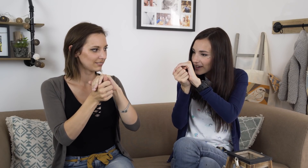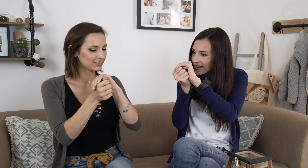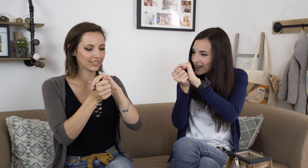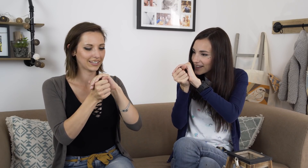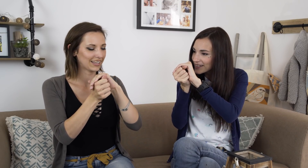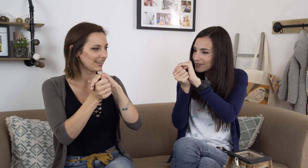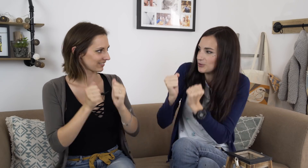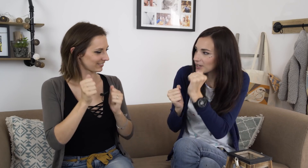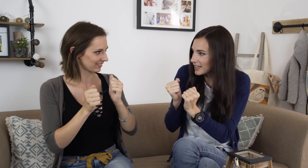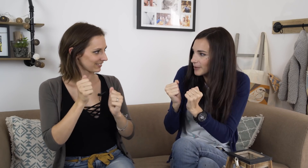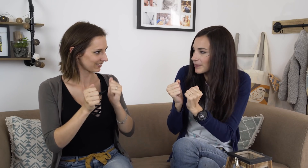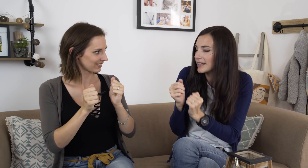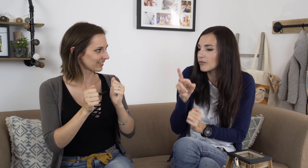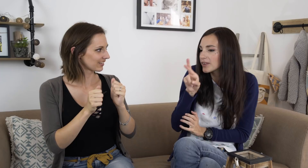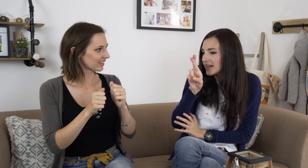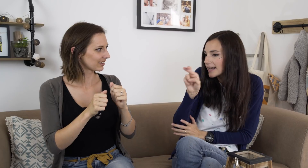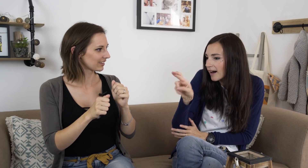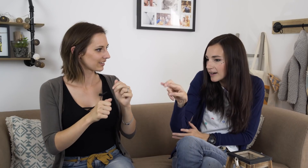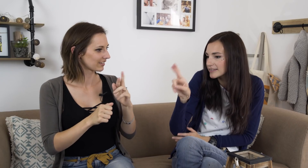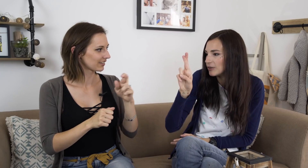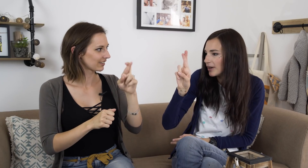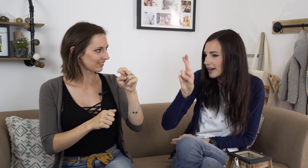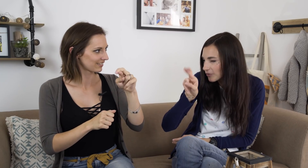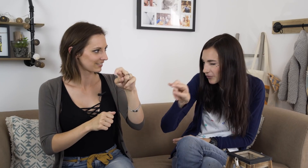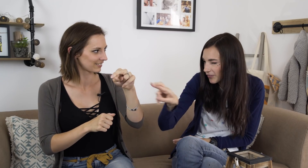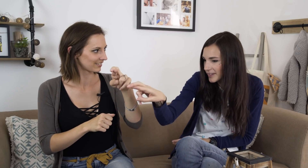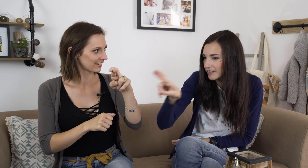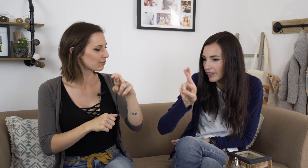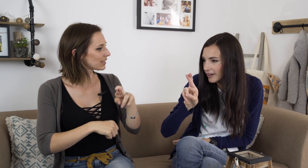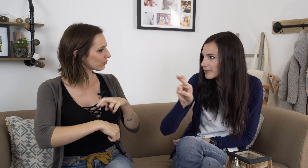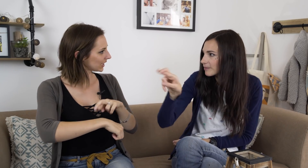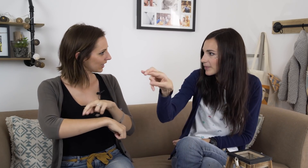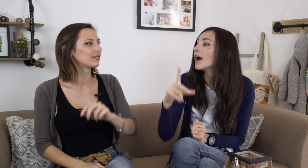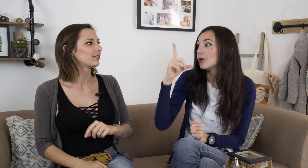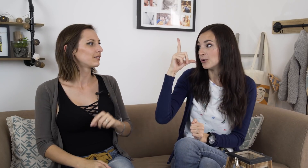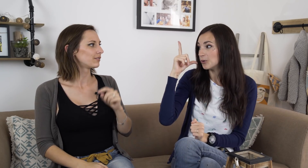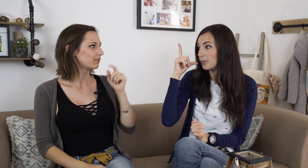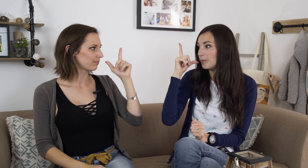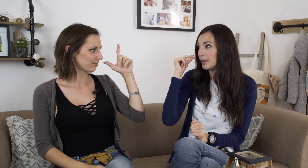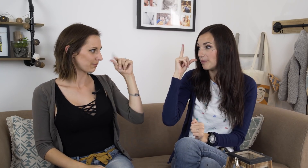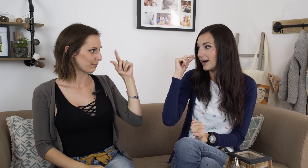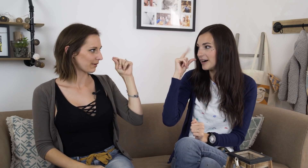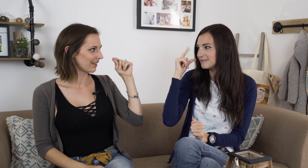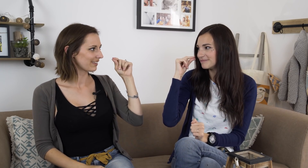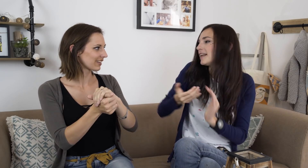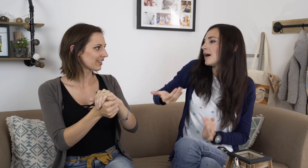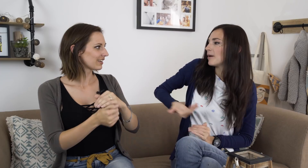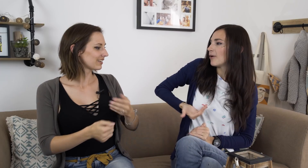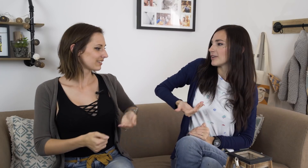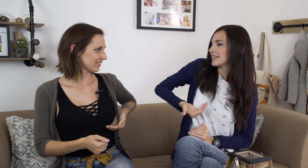Voilà. Okay. Courir. Et on fait les rats, c'est le R qui s'en va. Comme la souris. Le papa, voilà. La maman qui